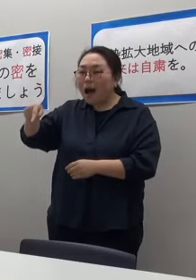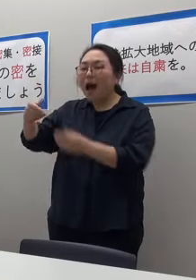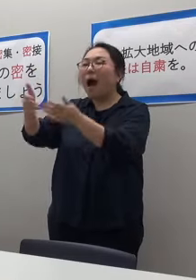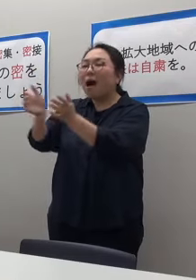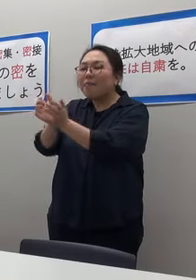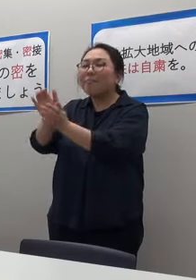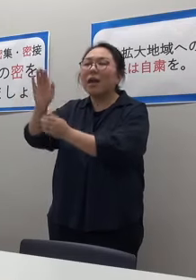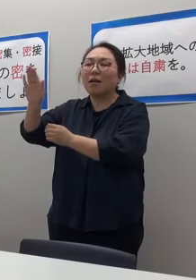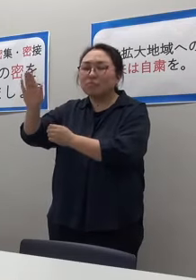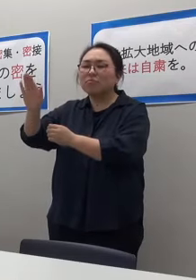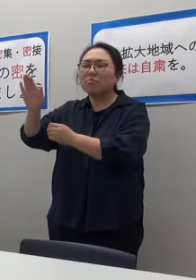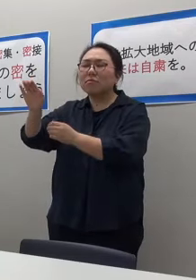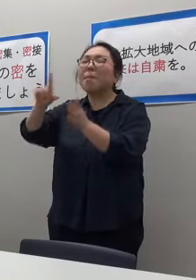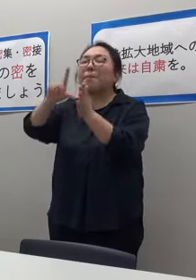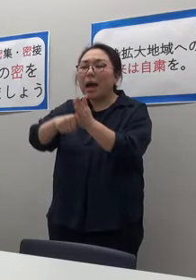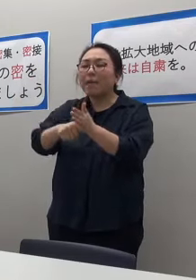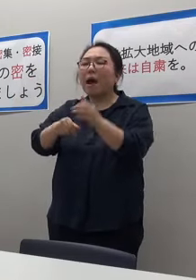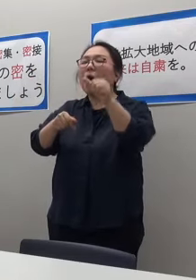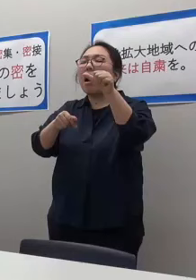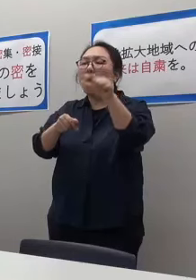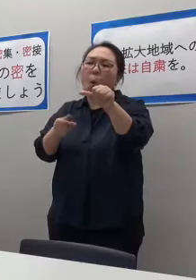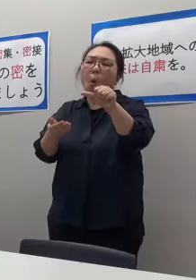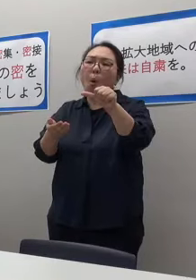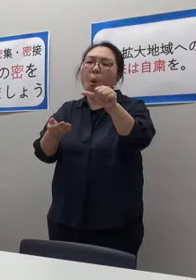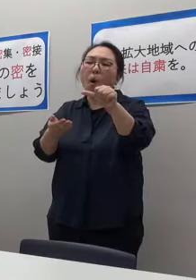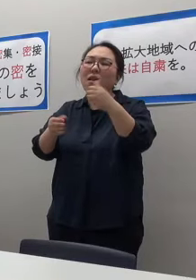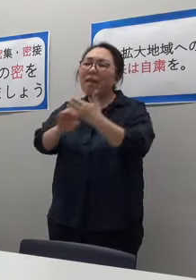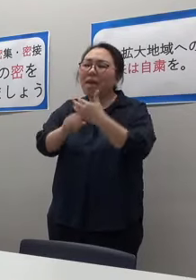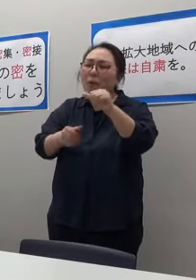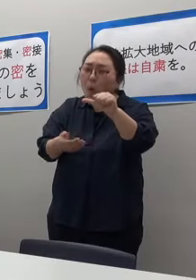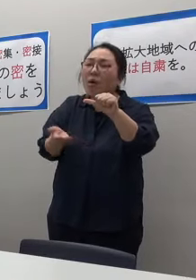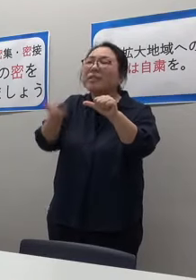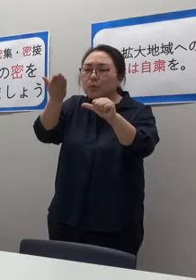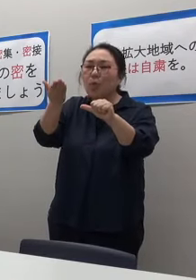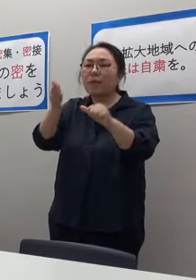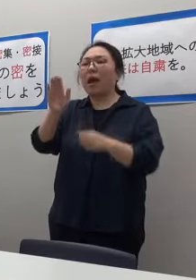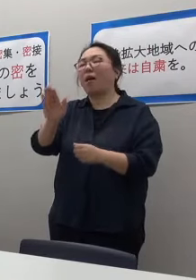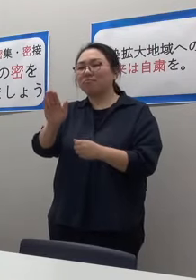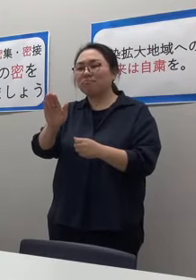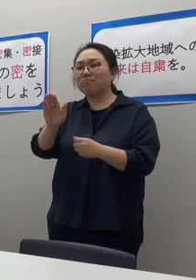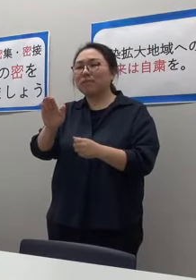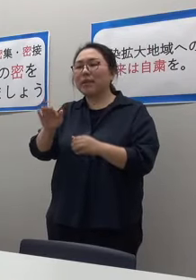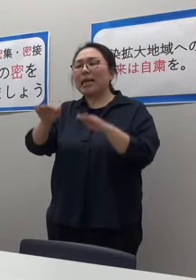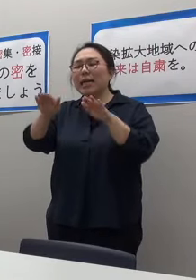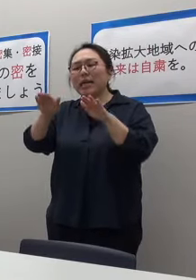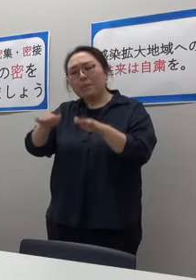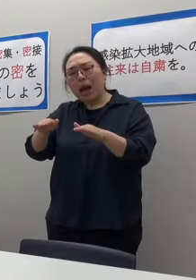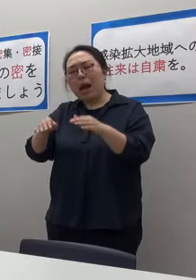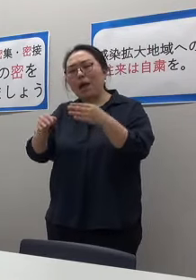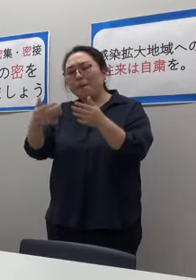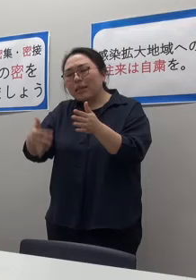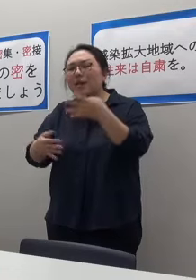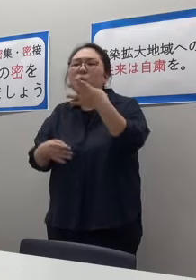は5例以上の発生ということは多いかなというふうに思いますので、今のところ集団の発生というふ